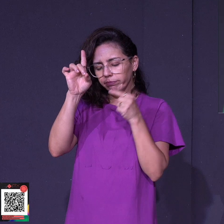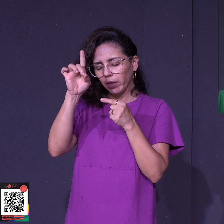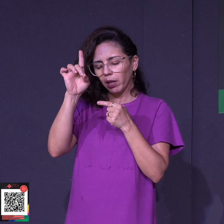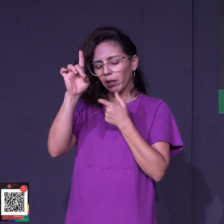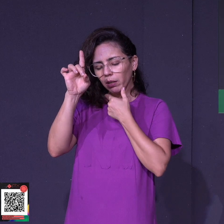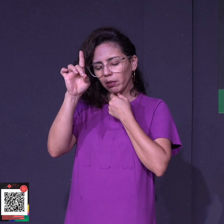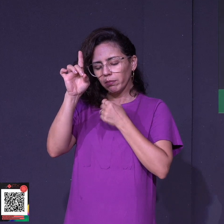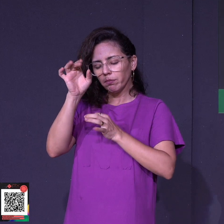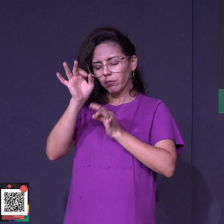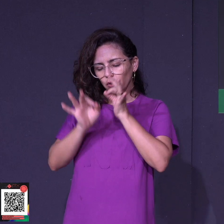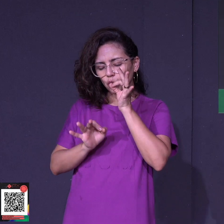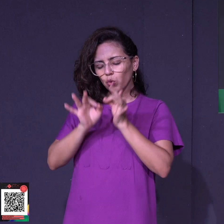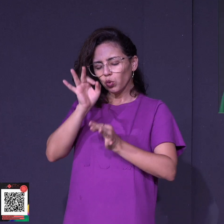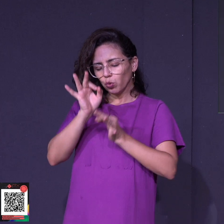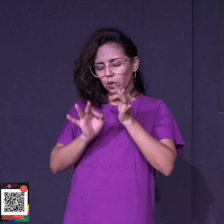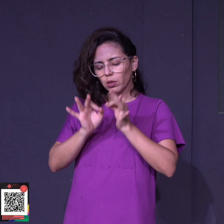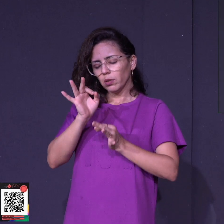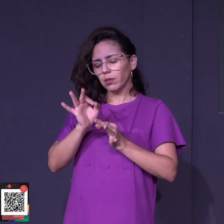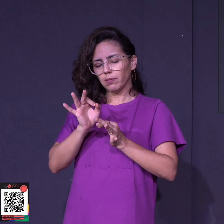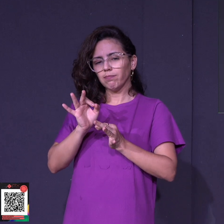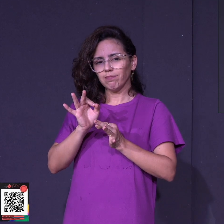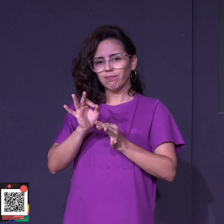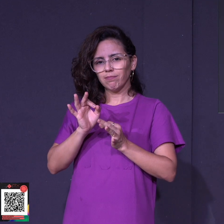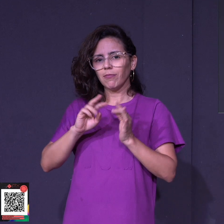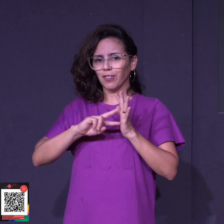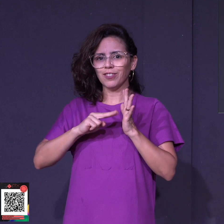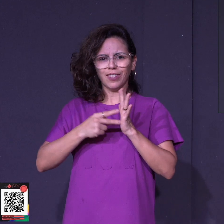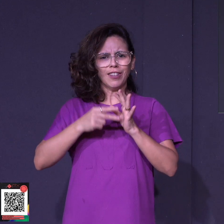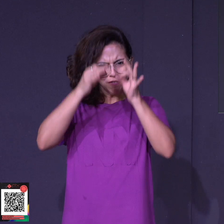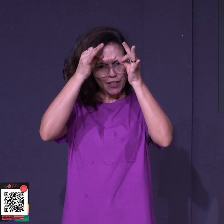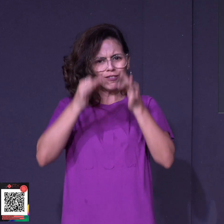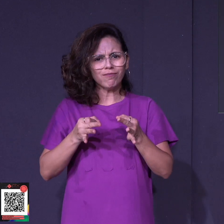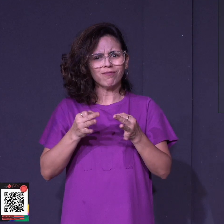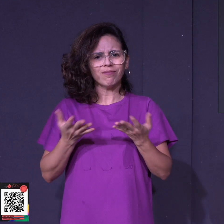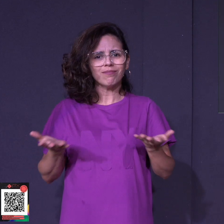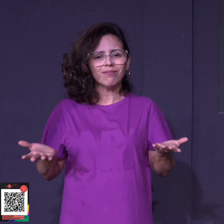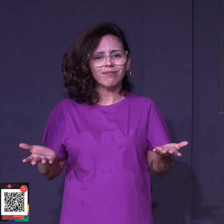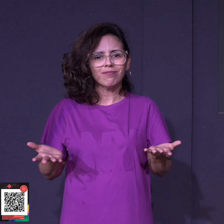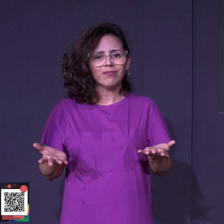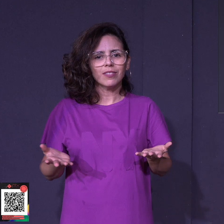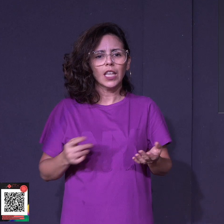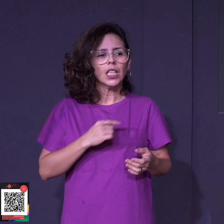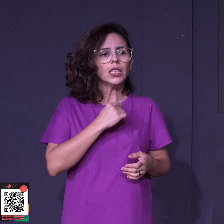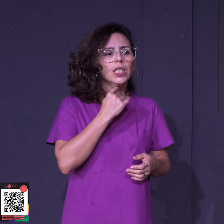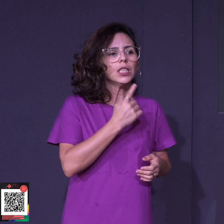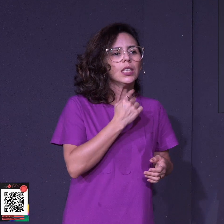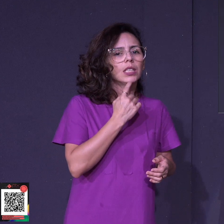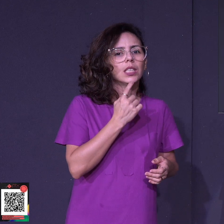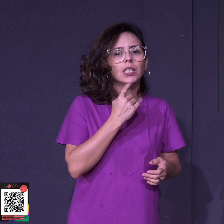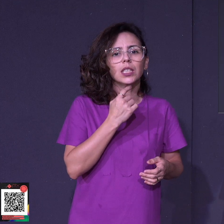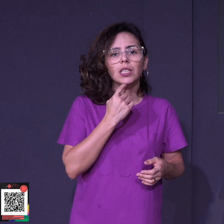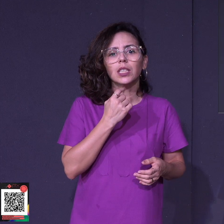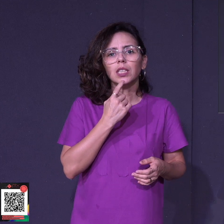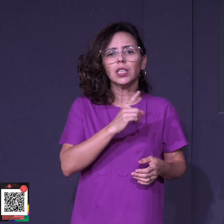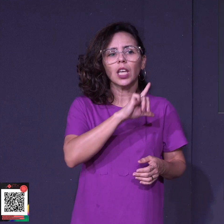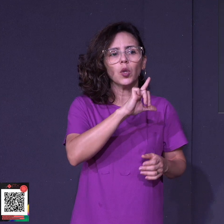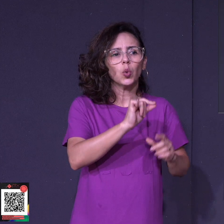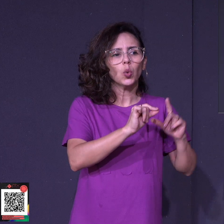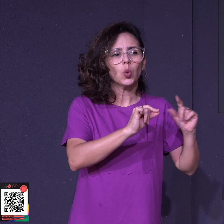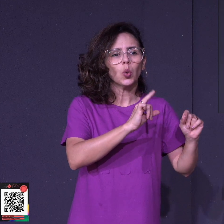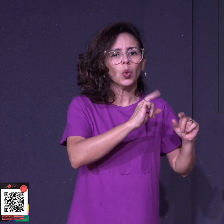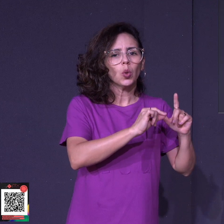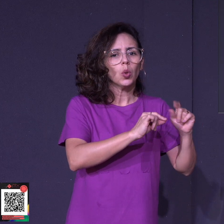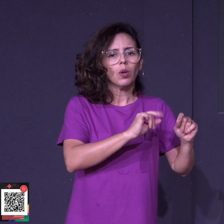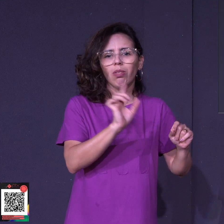A própria justiça. E ninguém escapa disso. Todo joelho vai ter